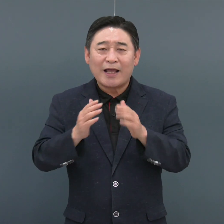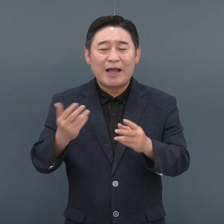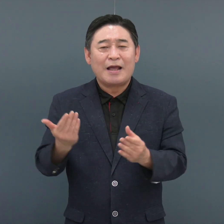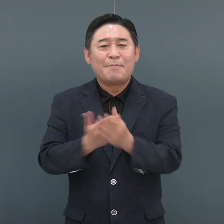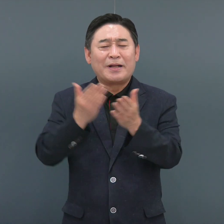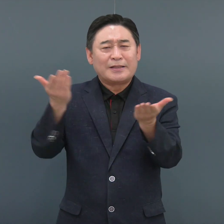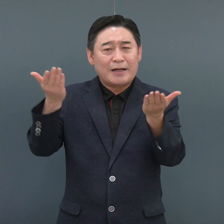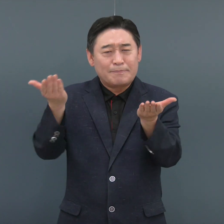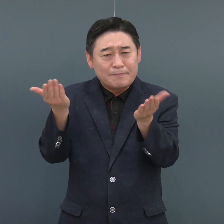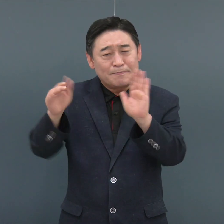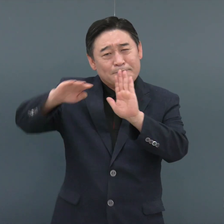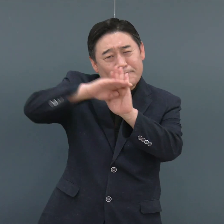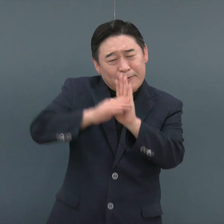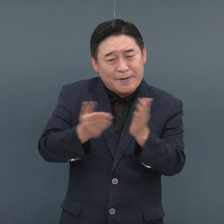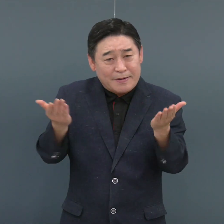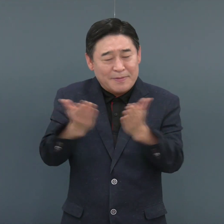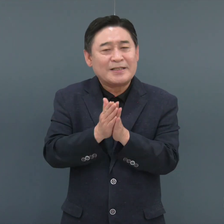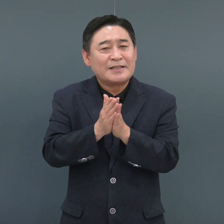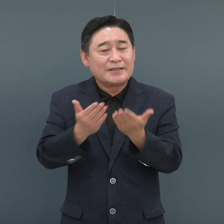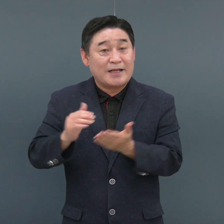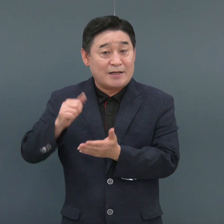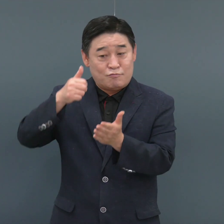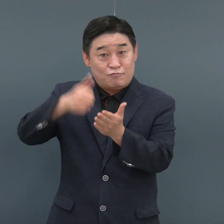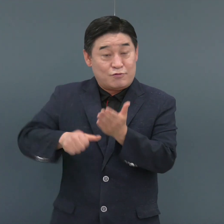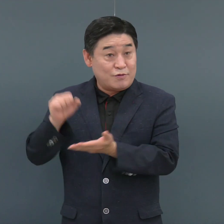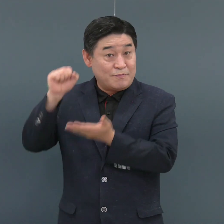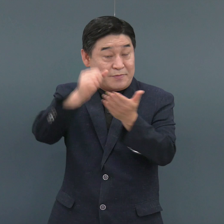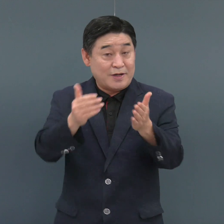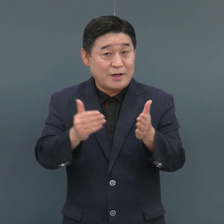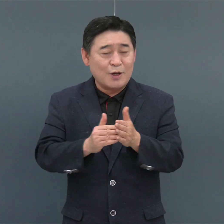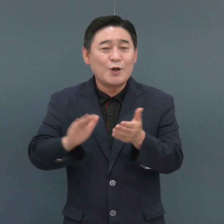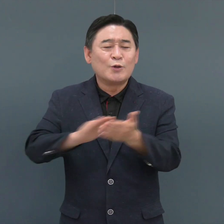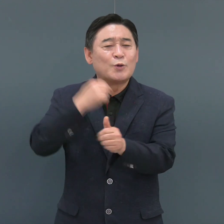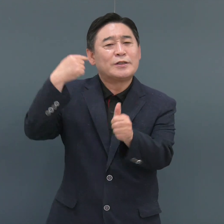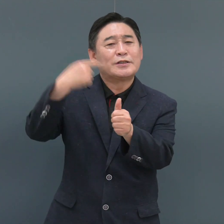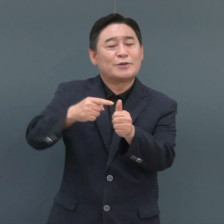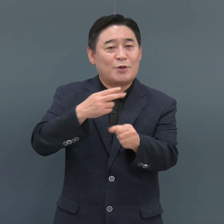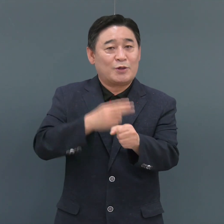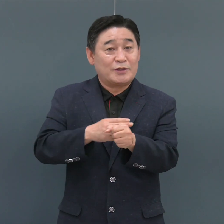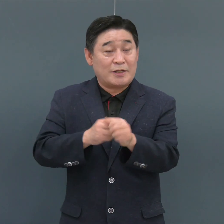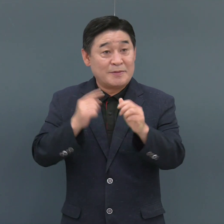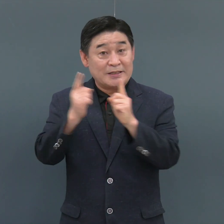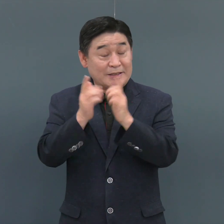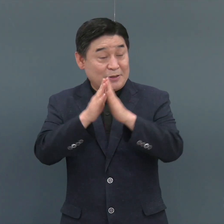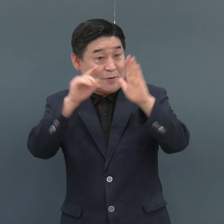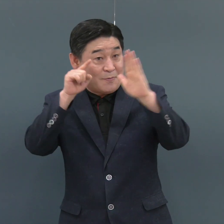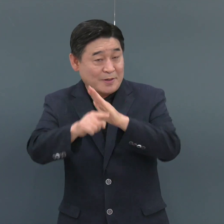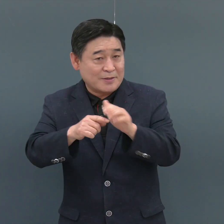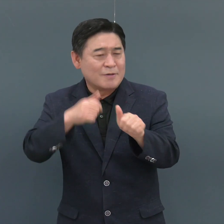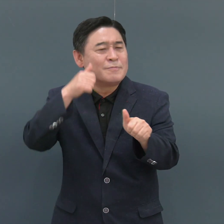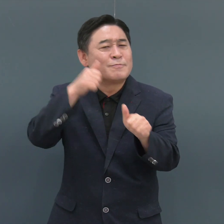맞는 교재와 교구까지 댁으로 배달해드리고 놀이 지도사 방문 놀이 코칭도 함께